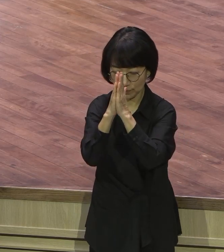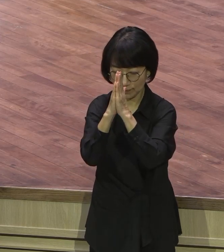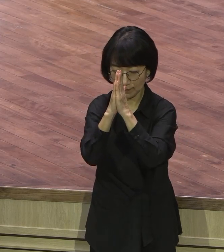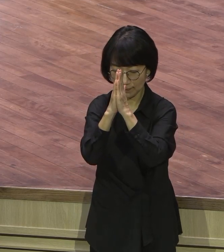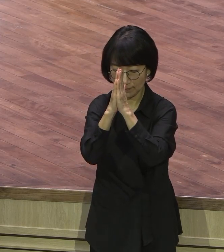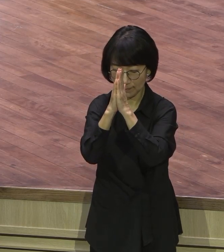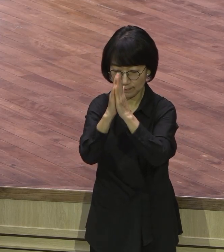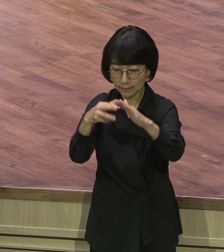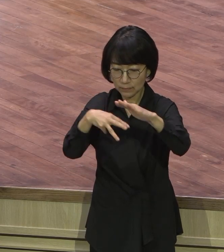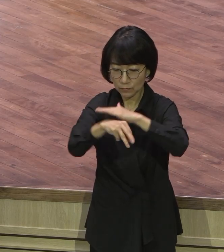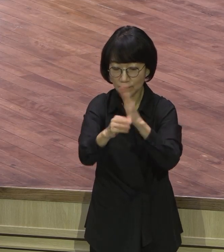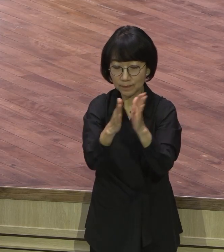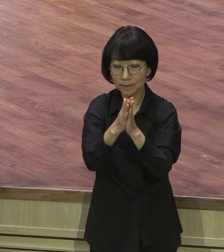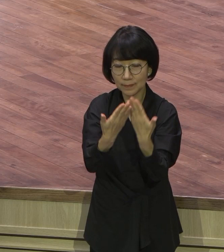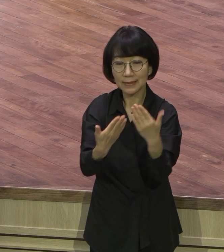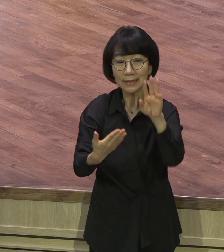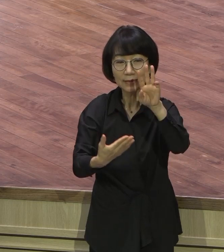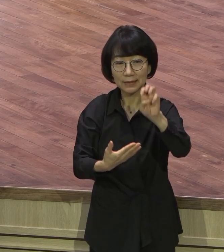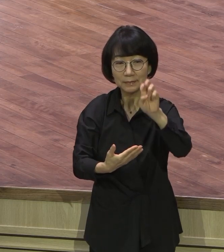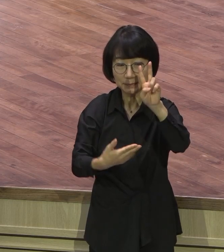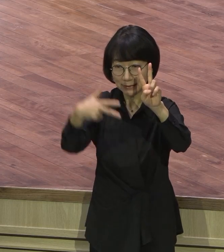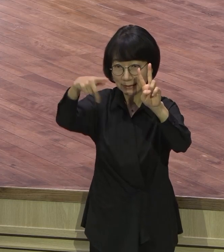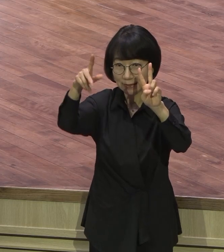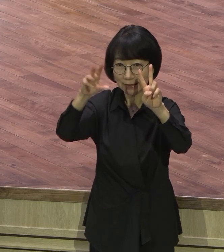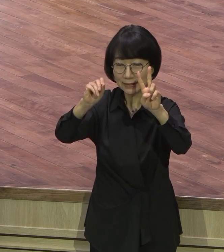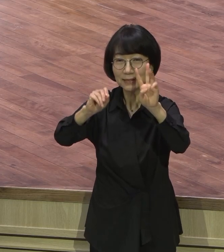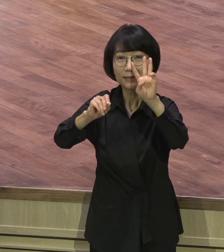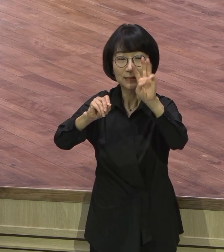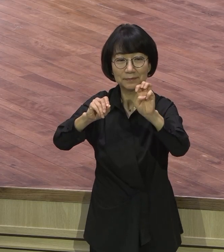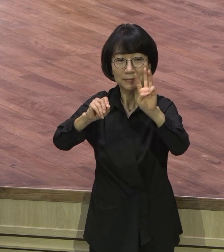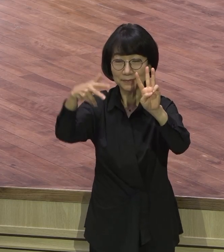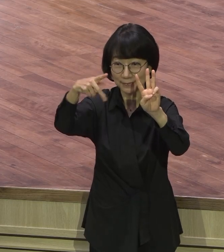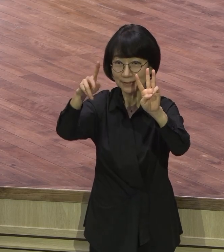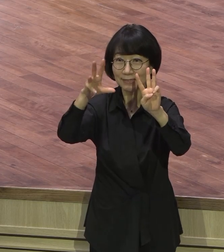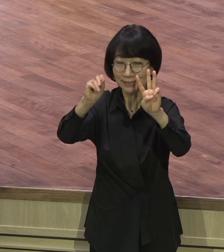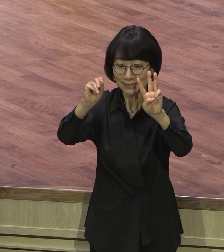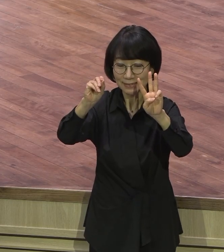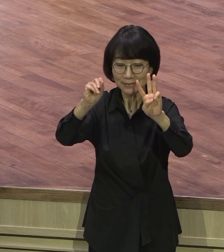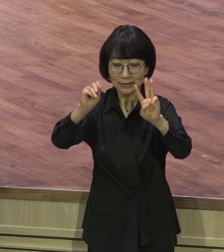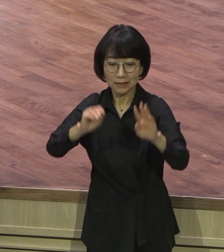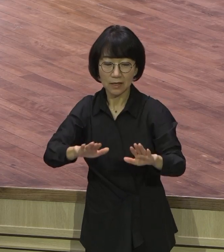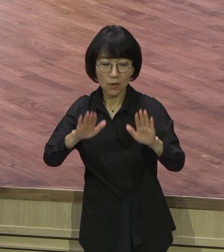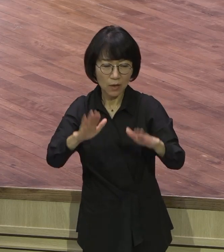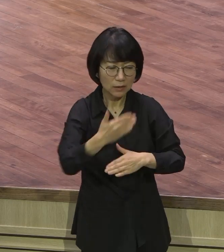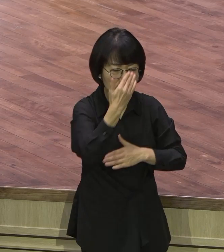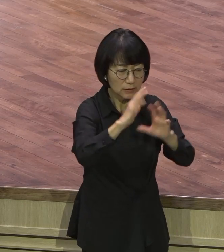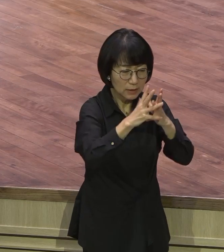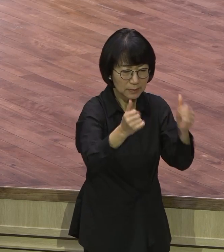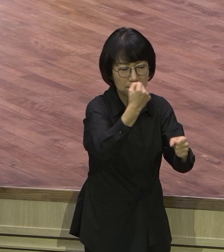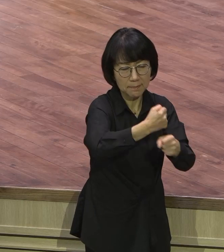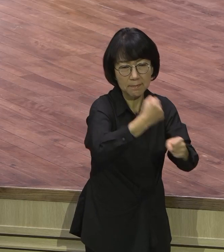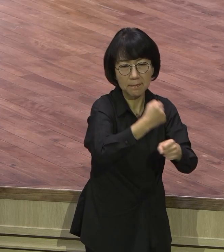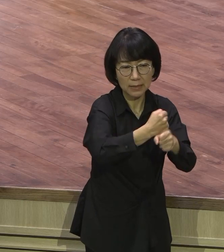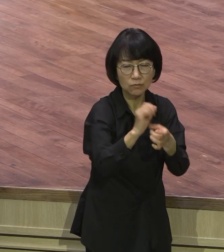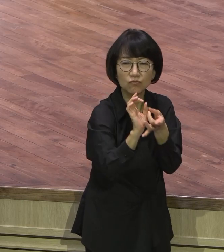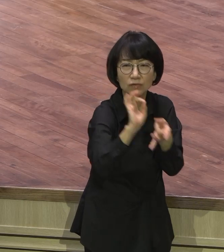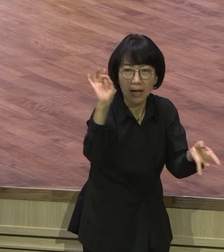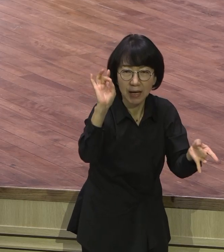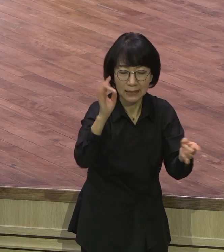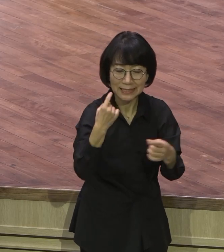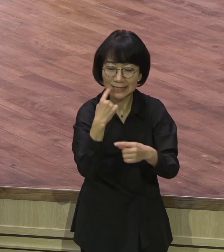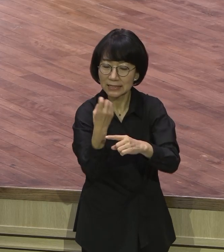수록기 32장과 33장의 이 말씀은 이스라엘 백성들이 만든 이 금송아지 우상으로